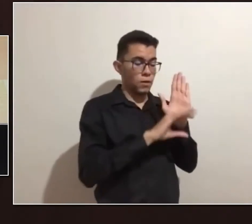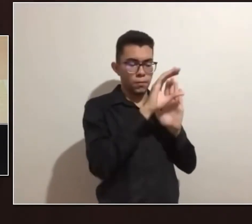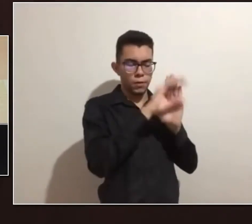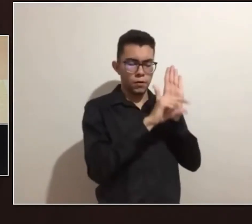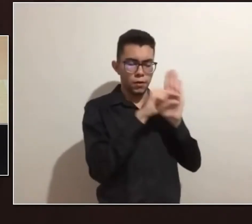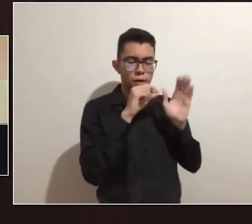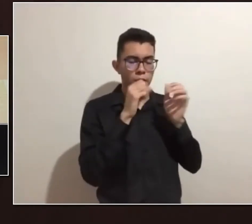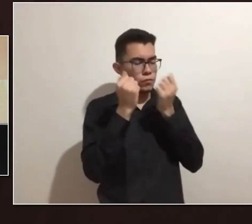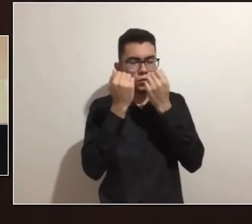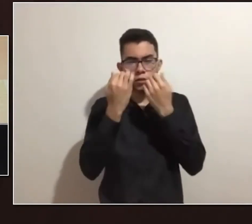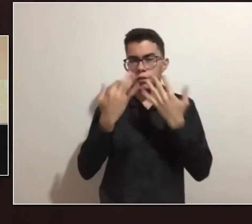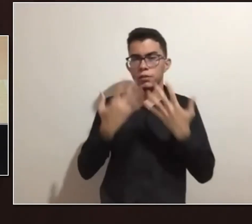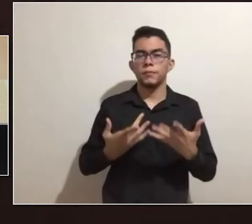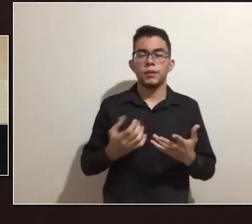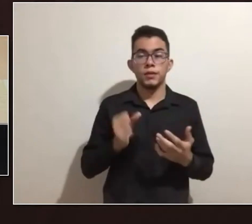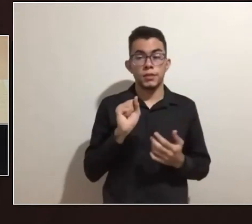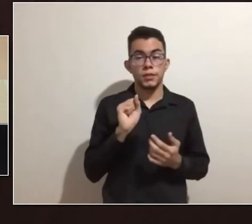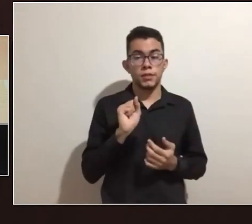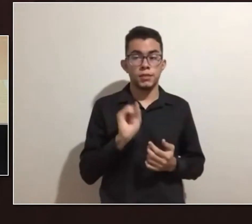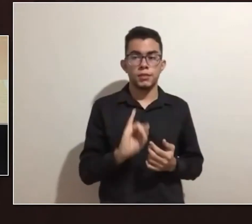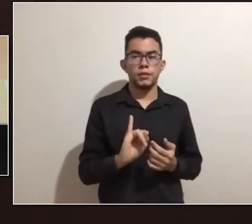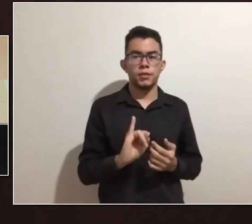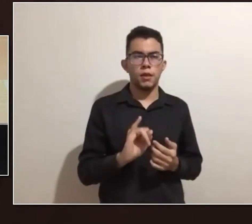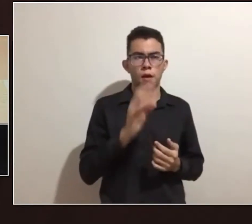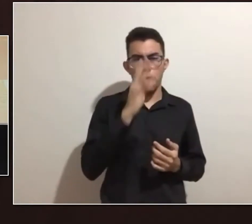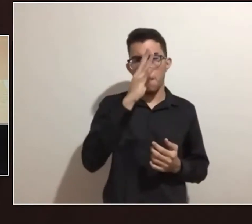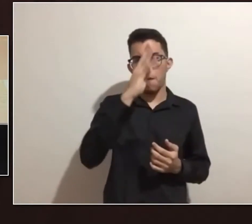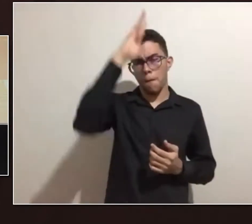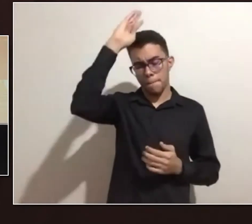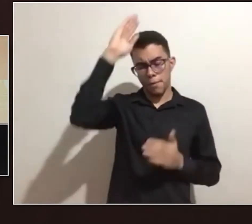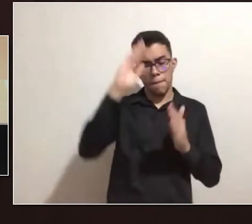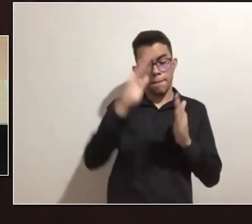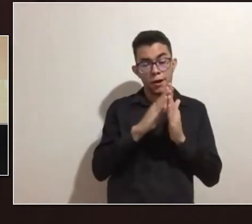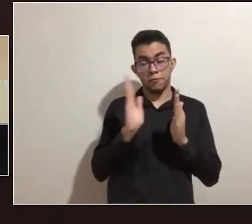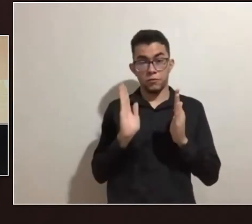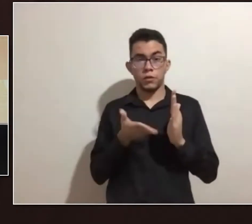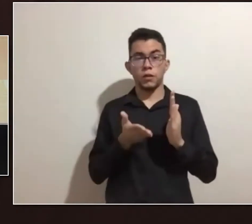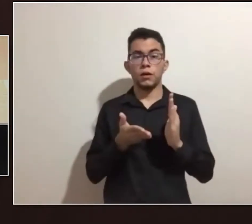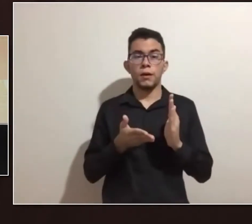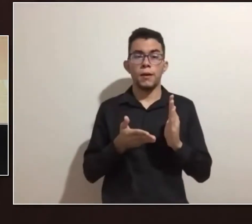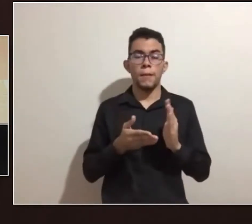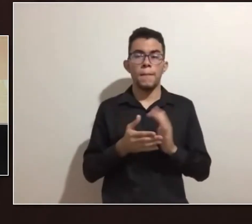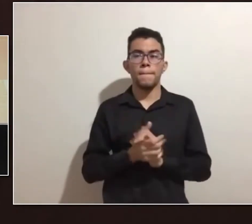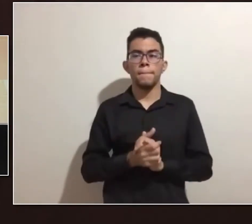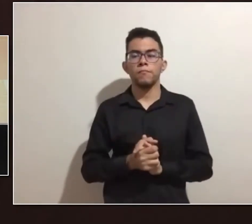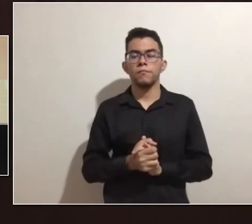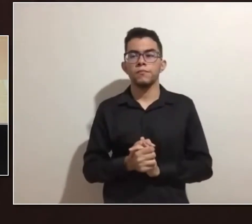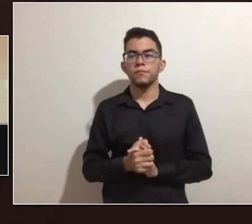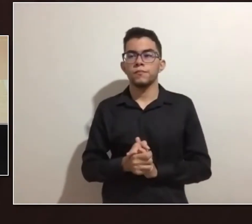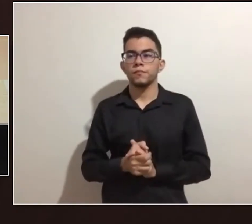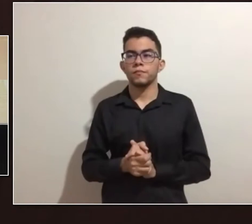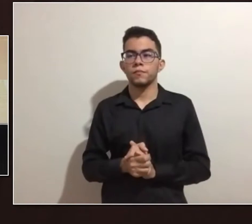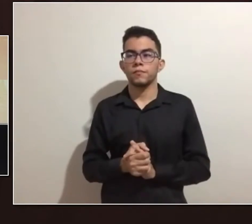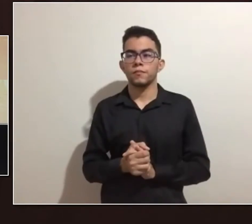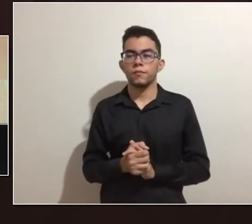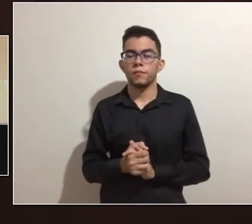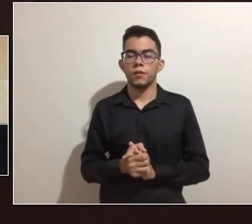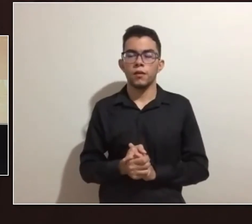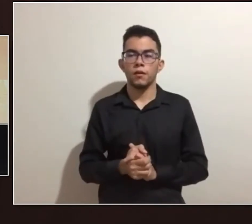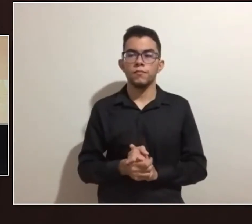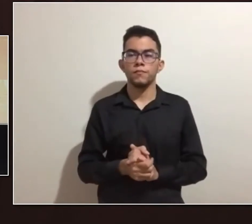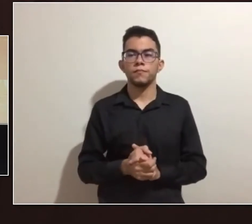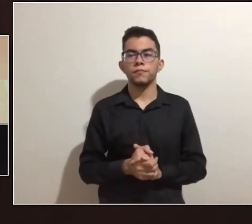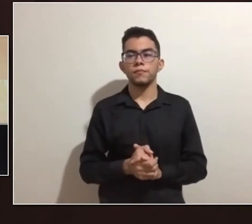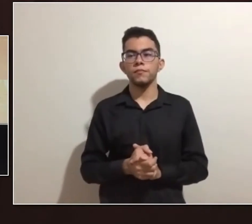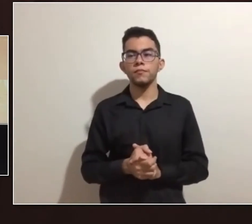eles conheceram Paulo ali e conheceram, né, o trabalho de Paulo ali, tá? Não sei se eles já eram cristãos ou não.